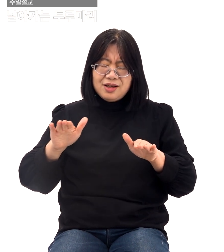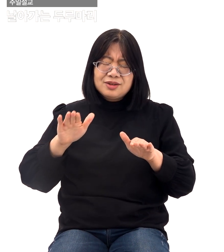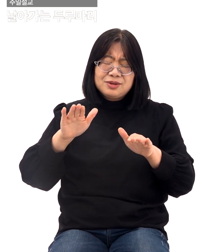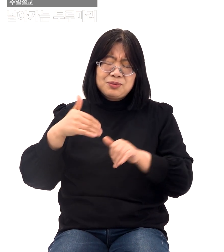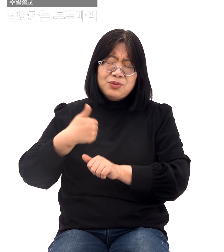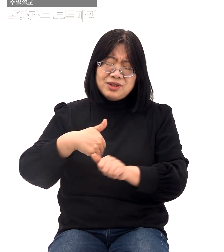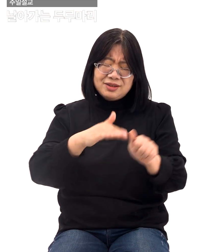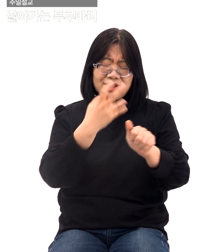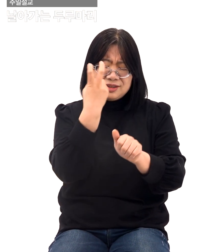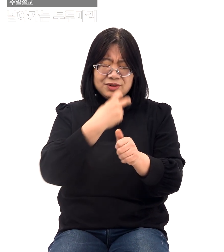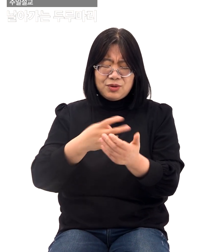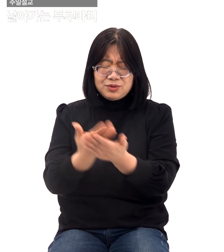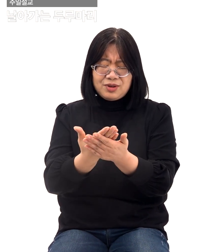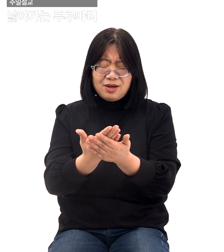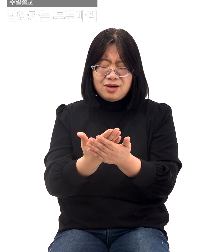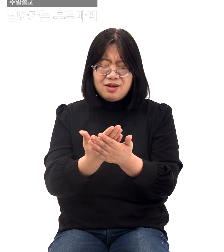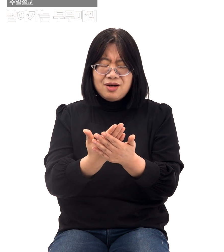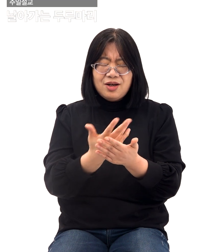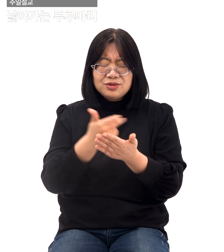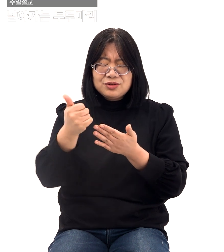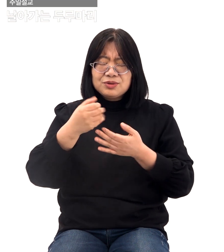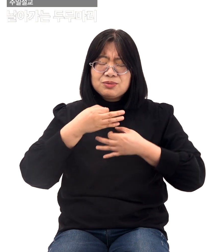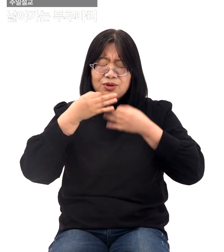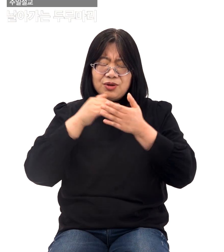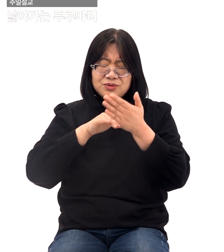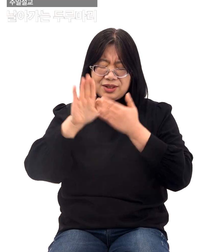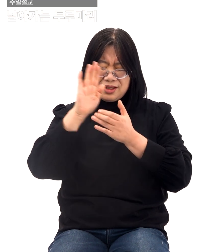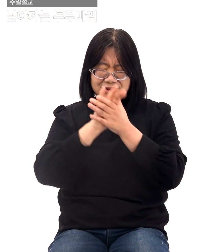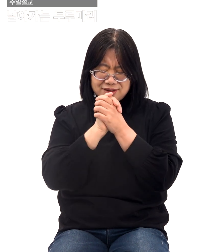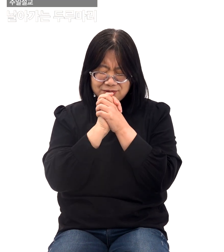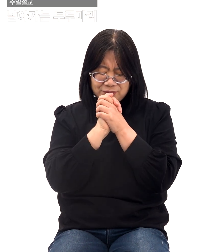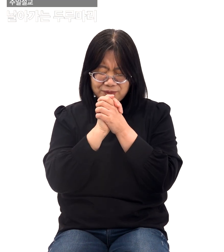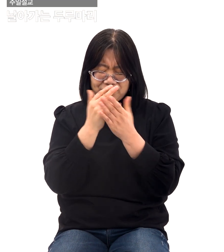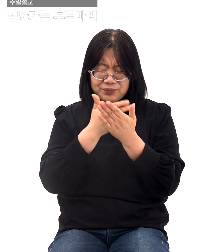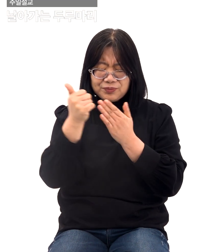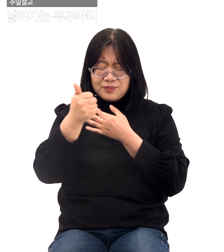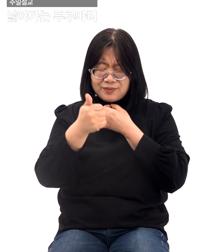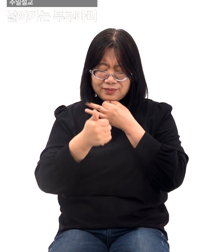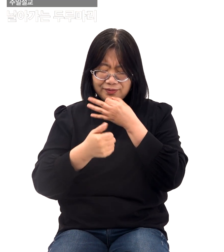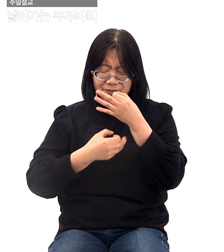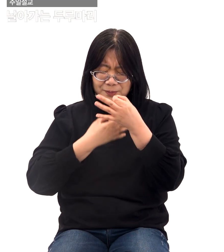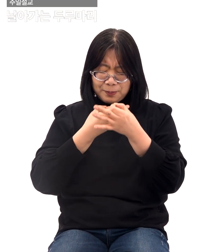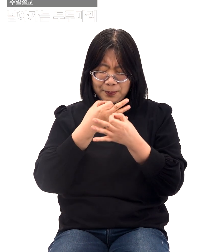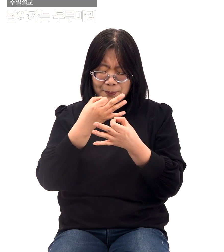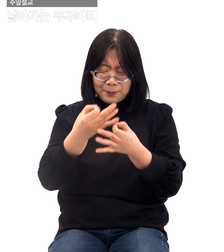지켜 주시옵소서. 우리 한번 주여 부른 다음에 기도합니다. 주여